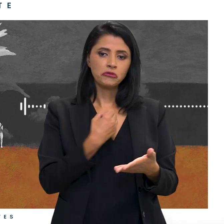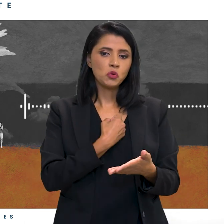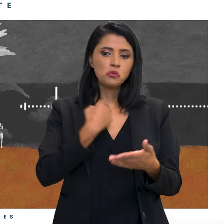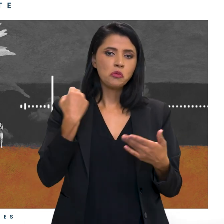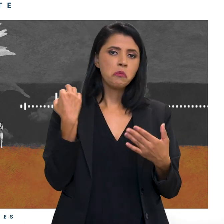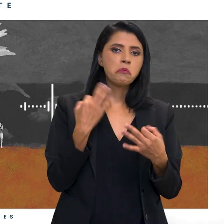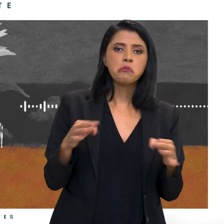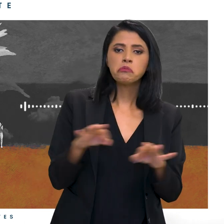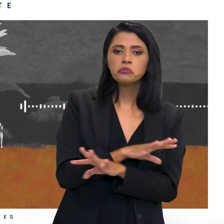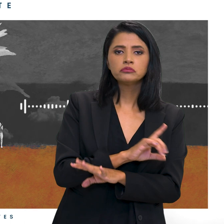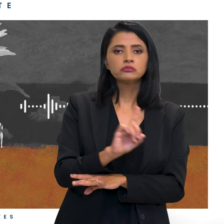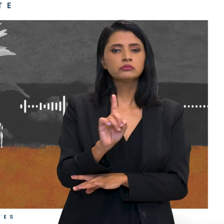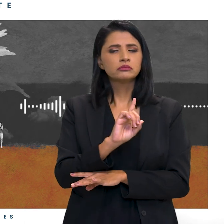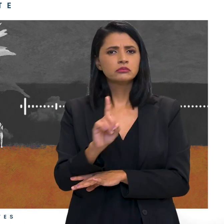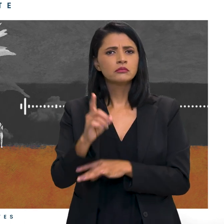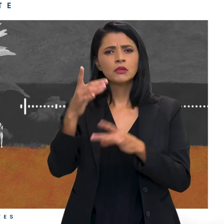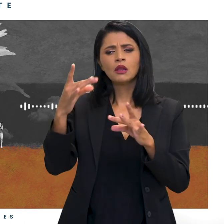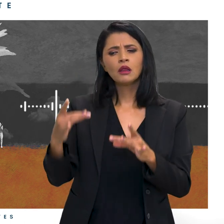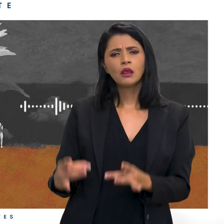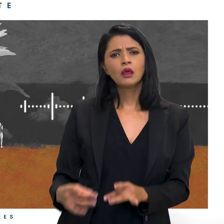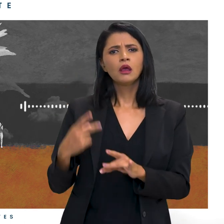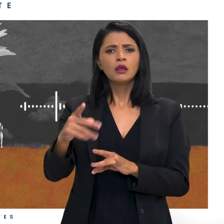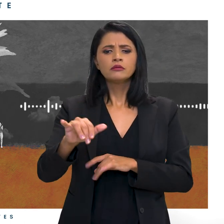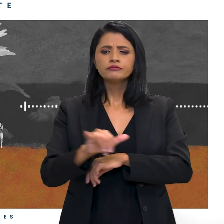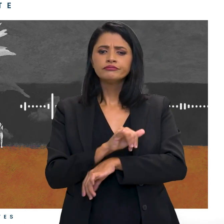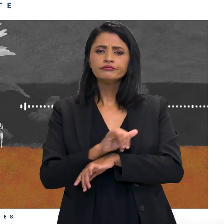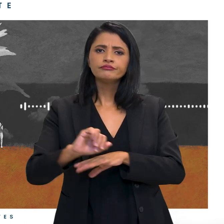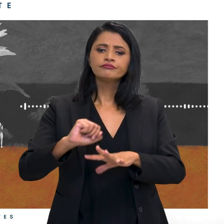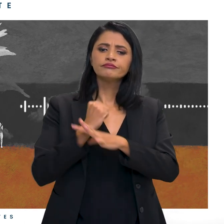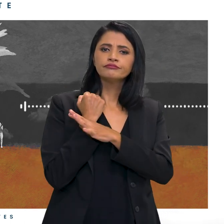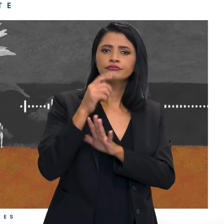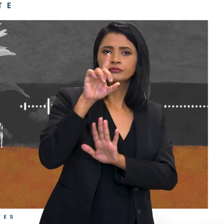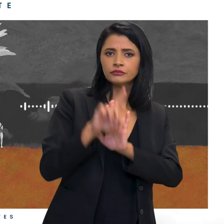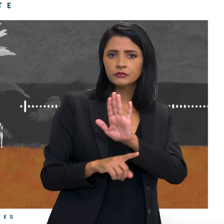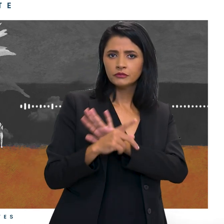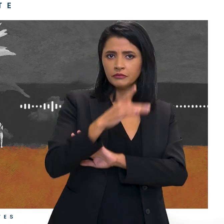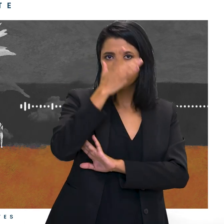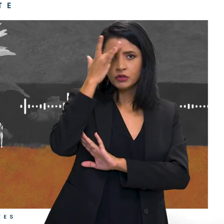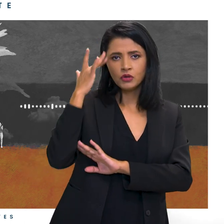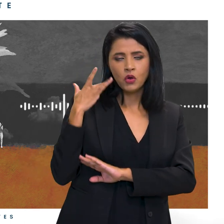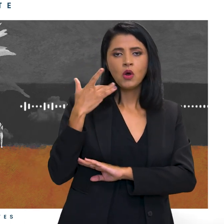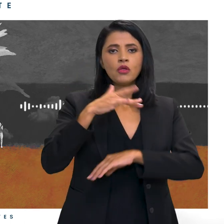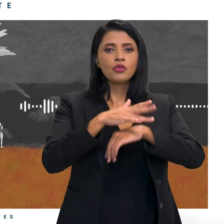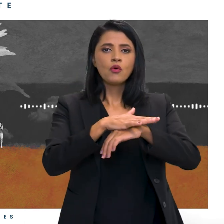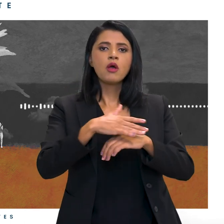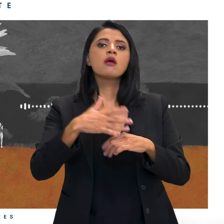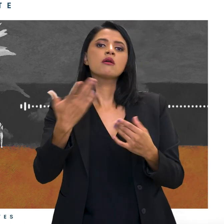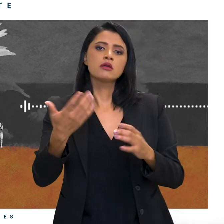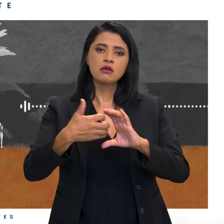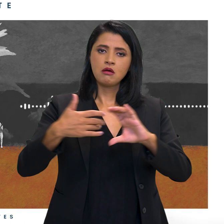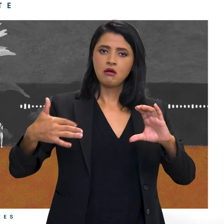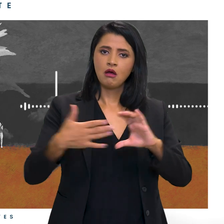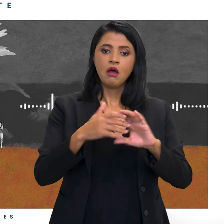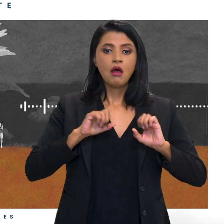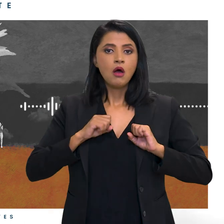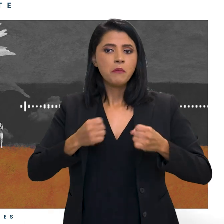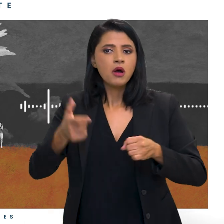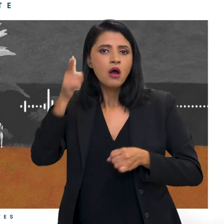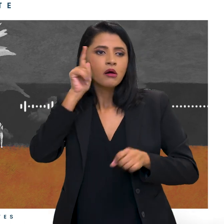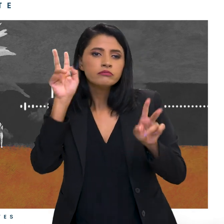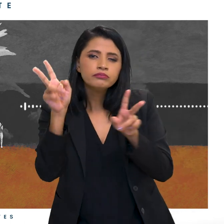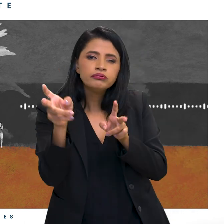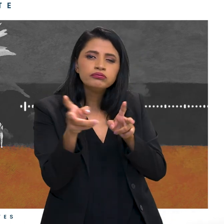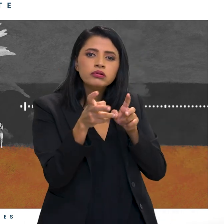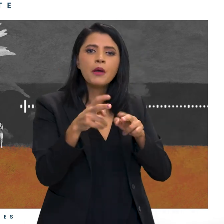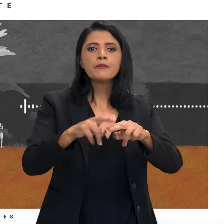Agora, sem números específicos, a definição de ações para garantir direitos de pessoas com doenças raras se torna uma luta